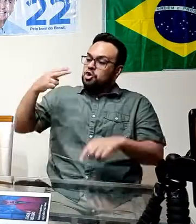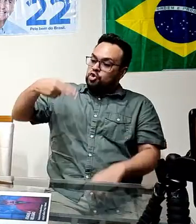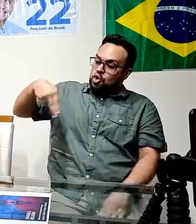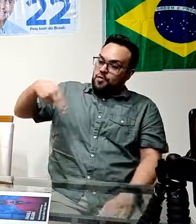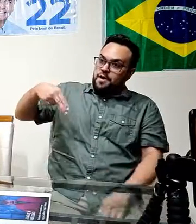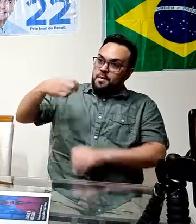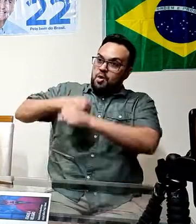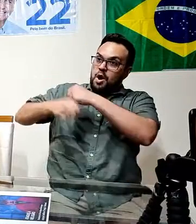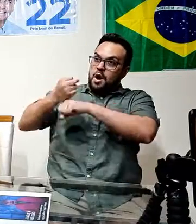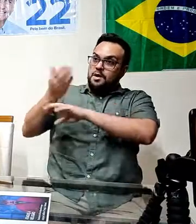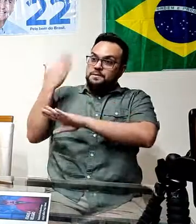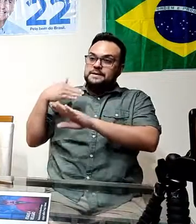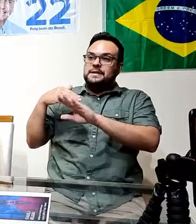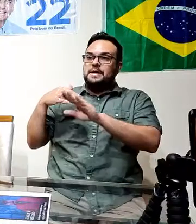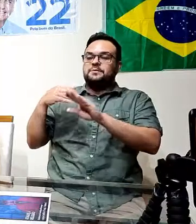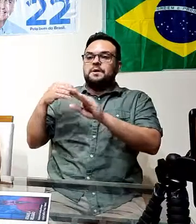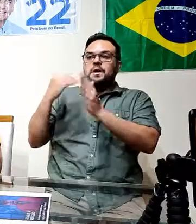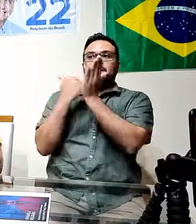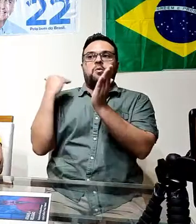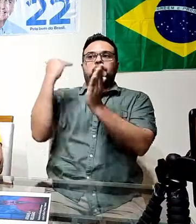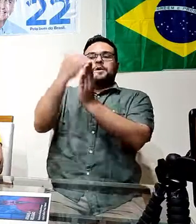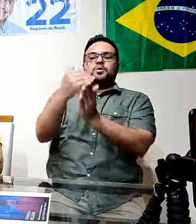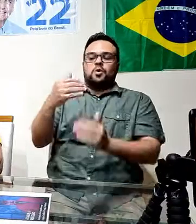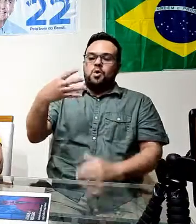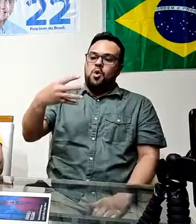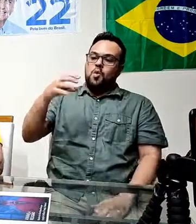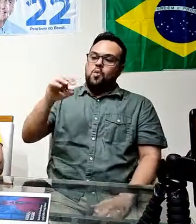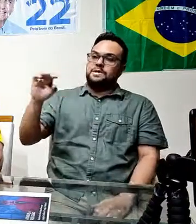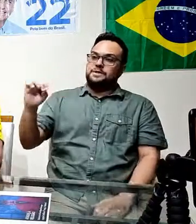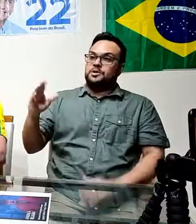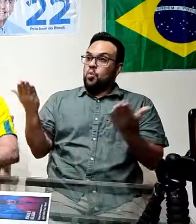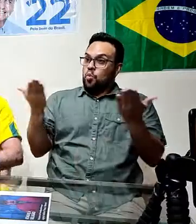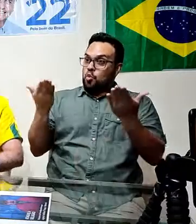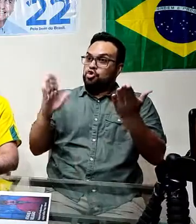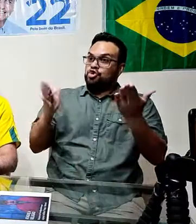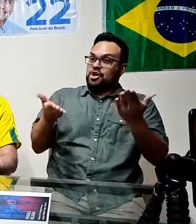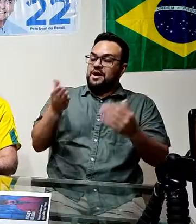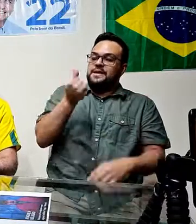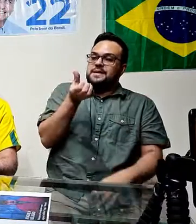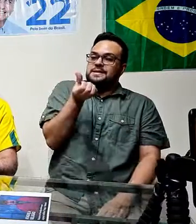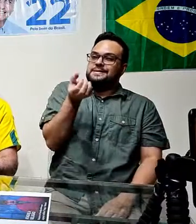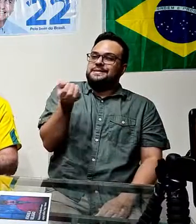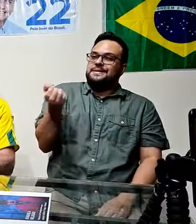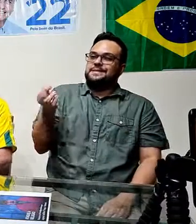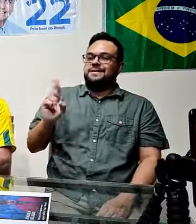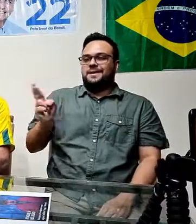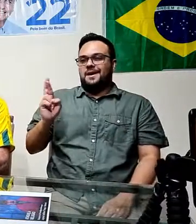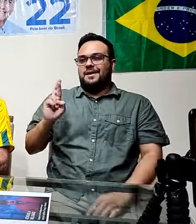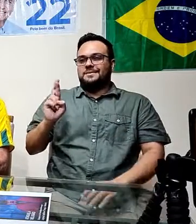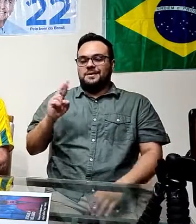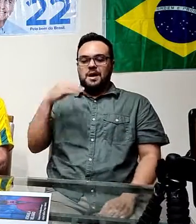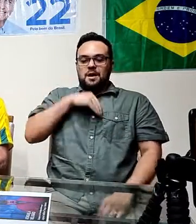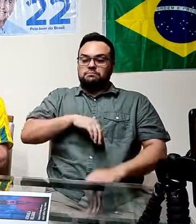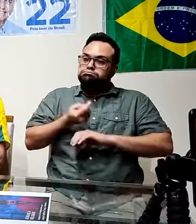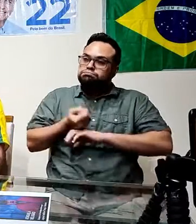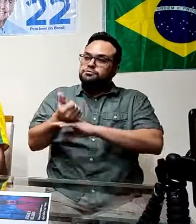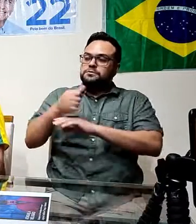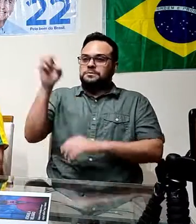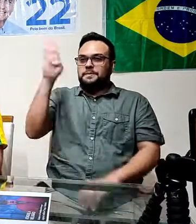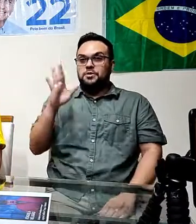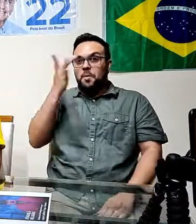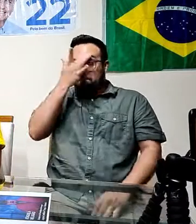passado, nós fomos aumentando, 400, hoje são R$ 600 de Auxílio Brasil. Então, as pessoas mais humildes,